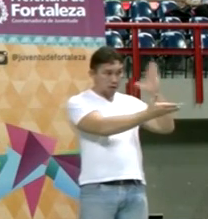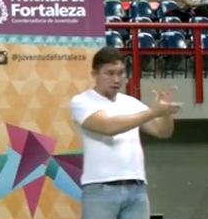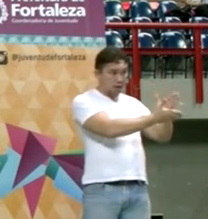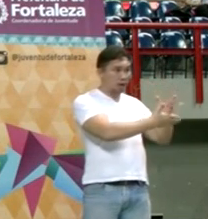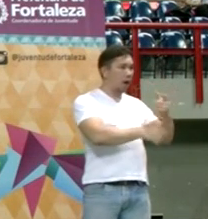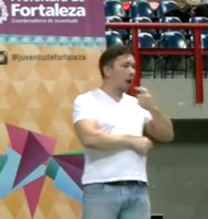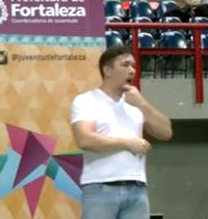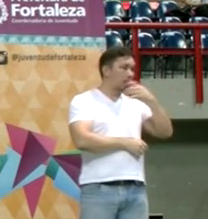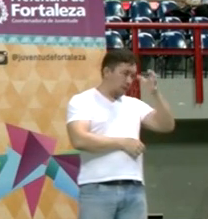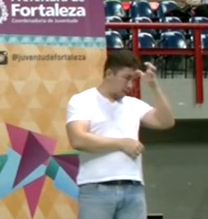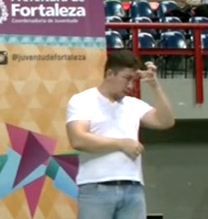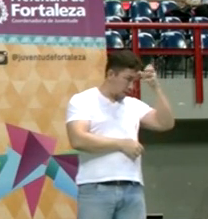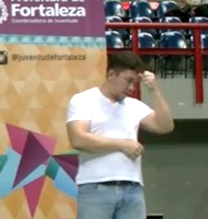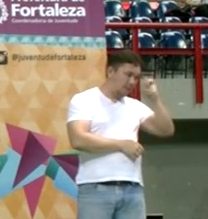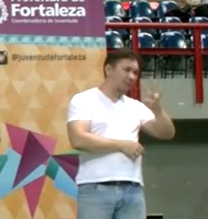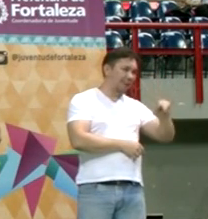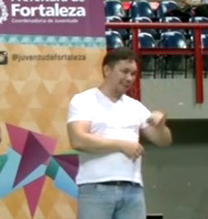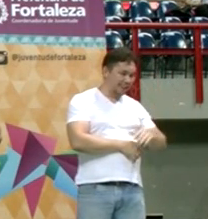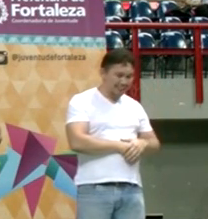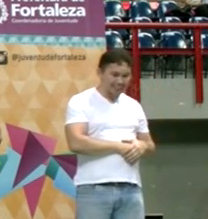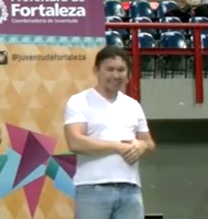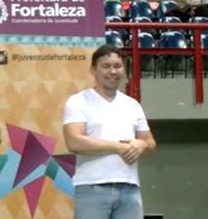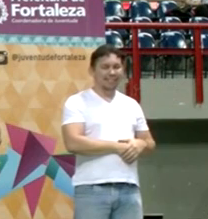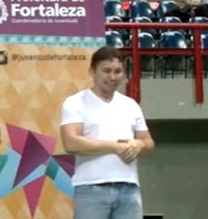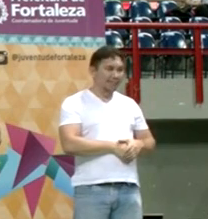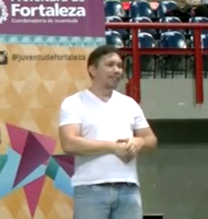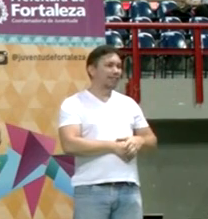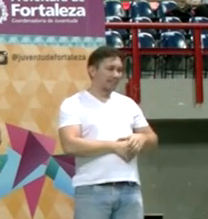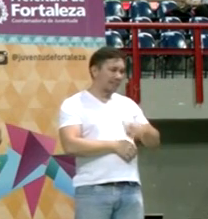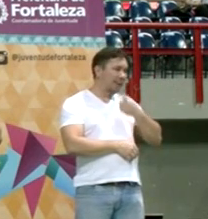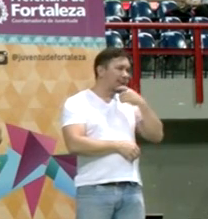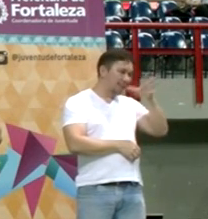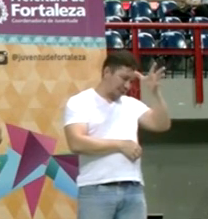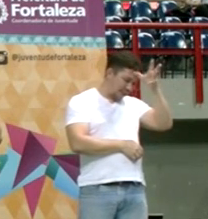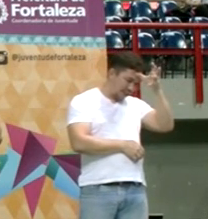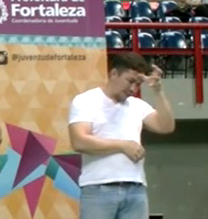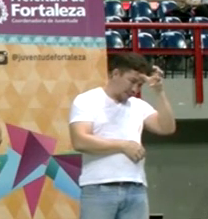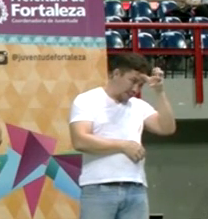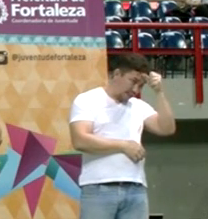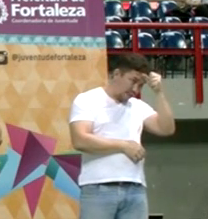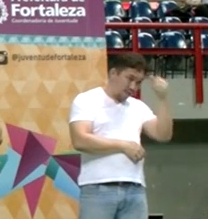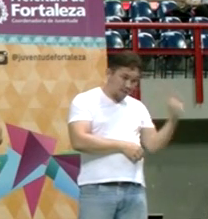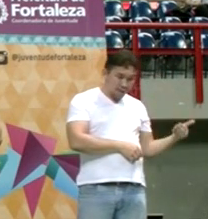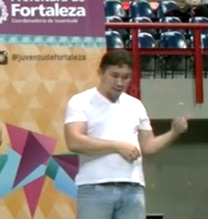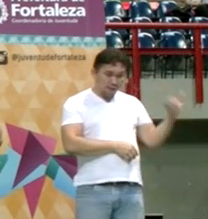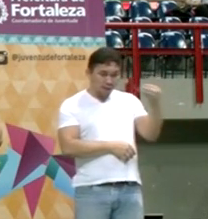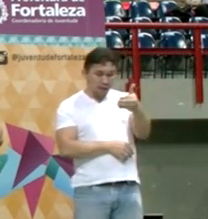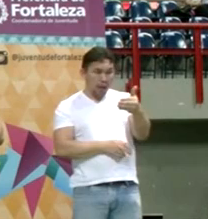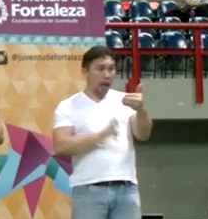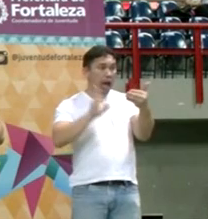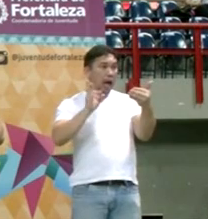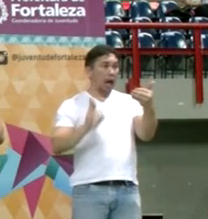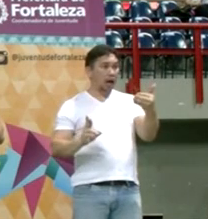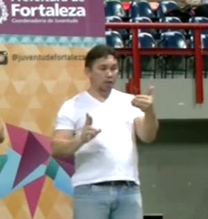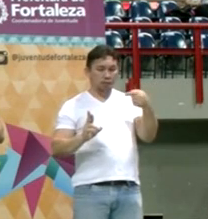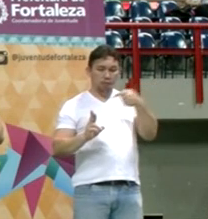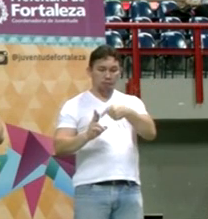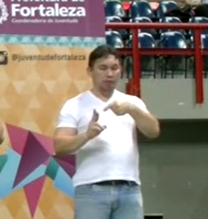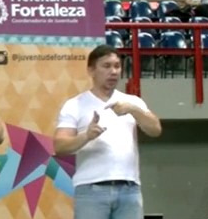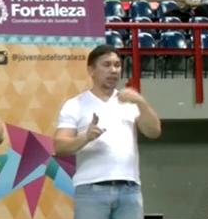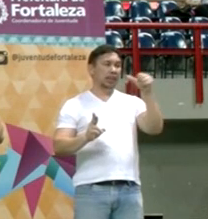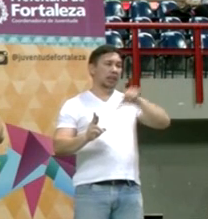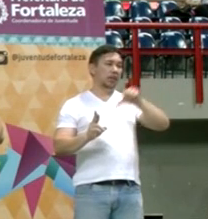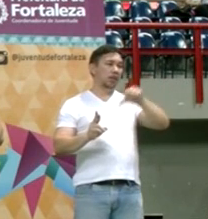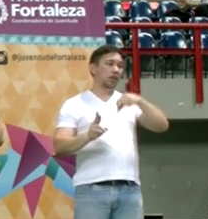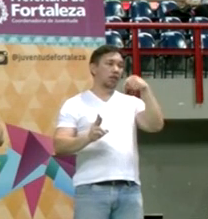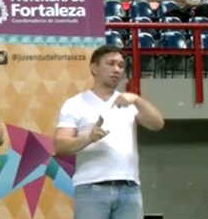a Inglaterra vai se vingar? Vai. A Inglaterra vai se vingar. E quando a Inglaterra se vinga, a Rússia, que já estava